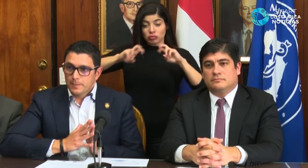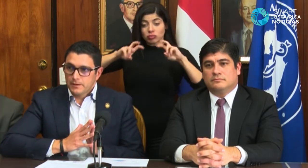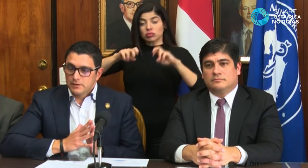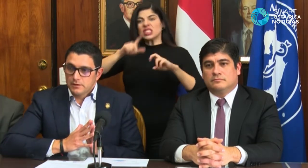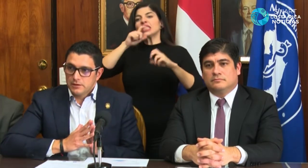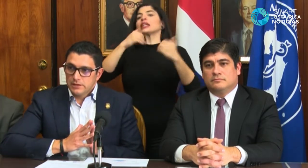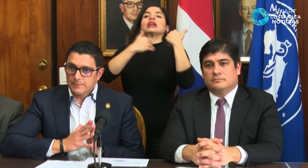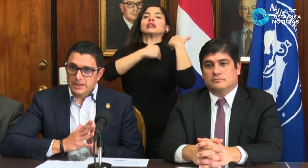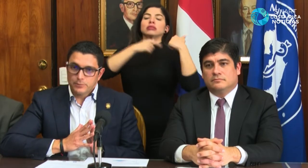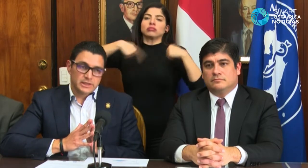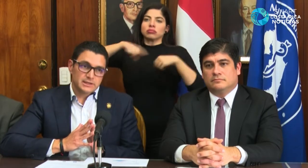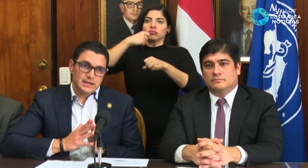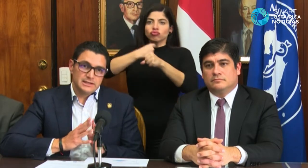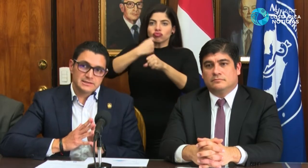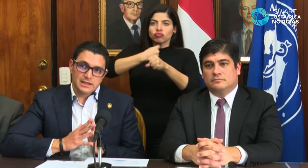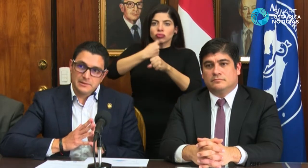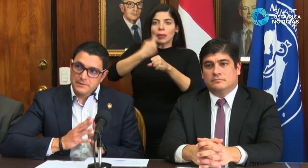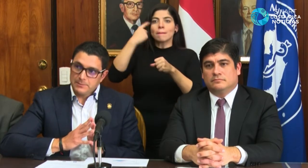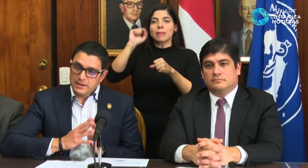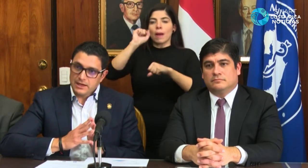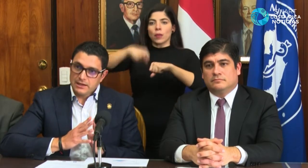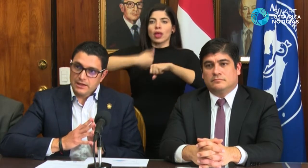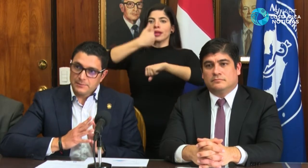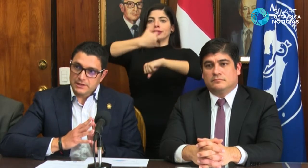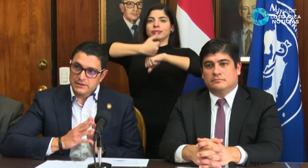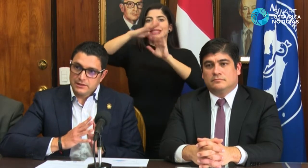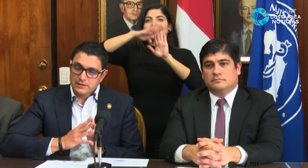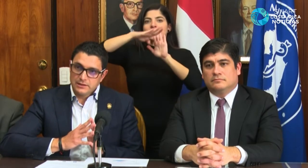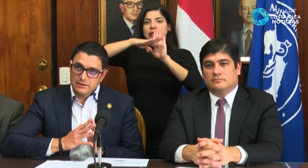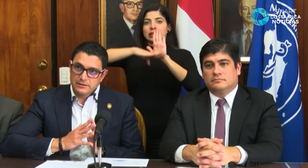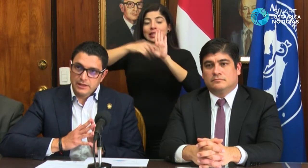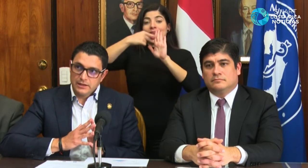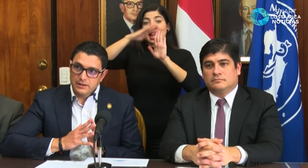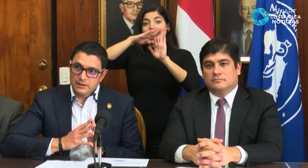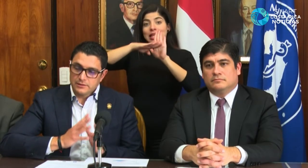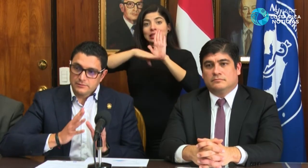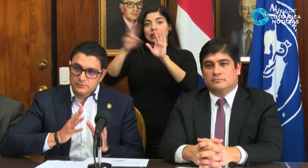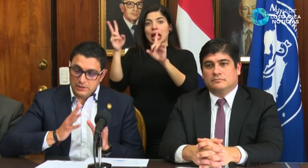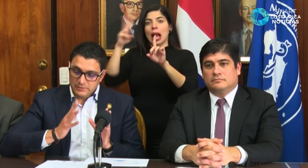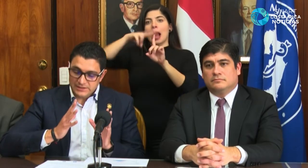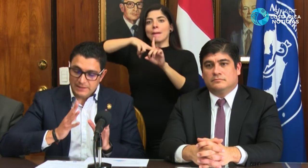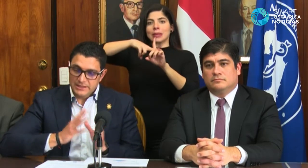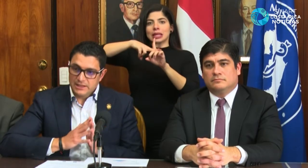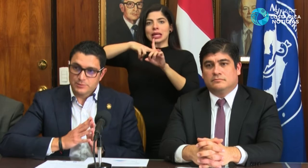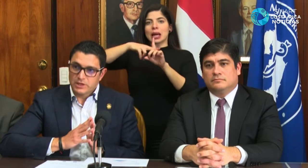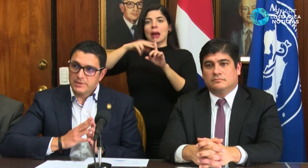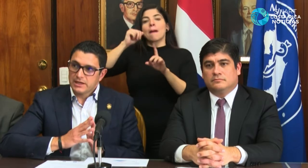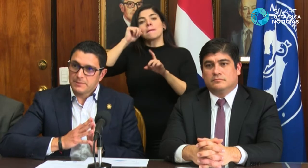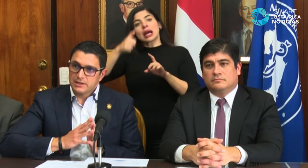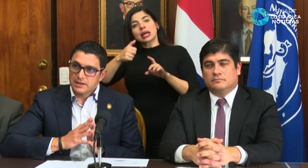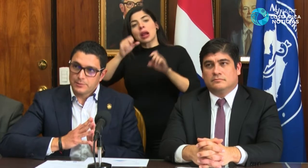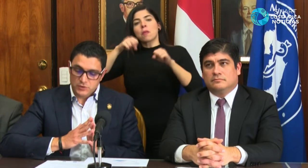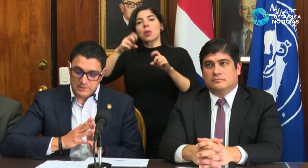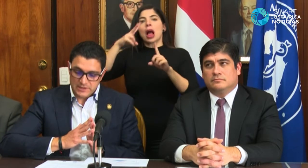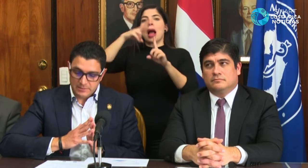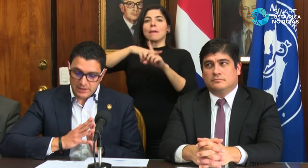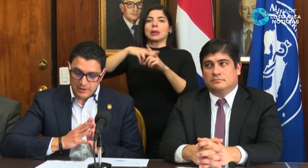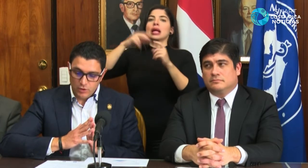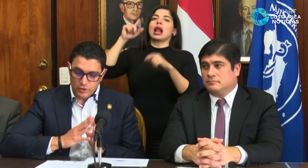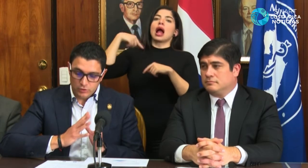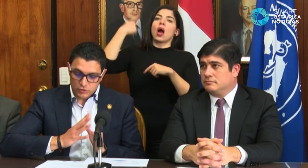trabajando y ya para poder tenerla lista y aplicarla a partir de, estará mañana y se podrá aplicar a partir de la